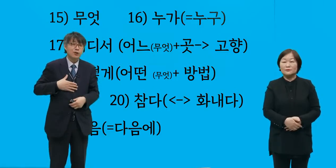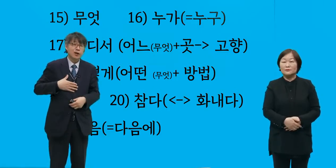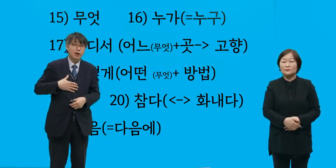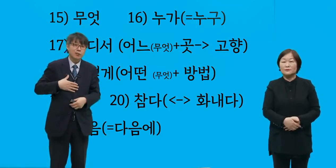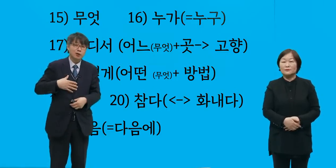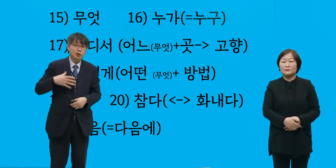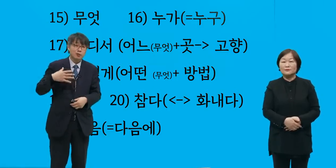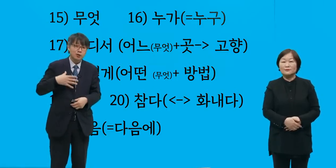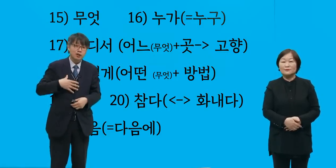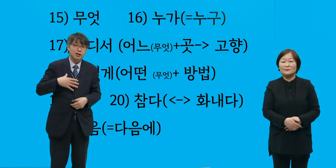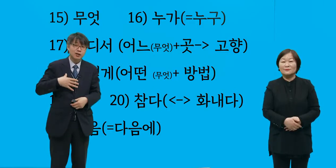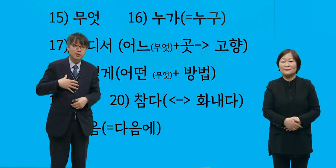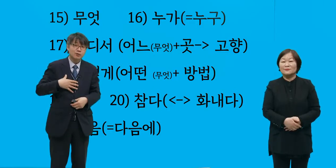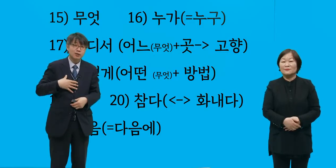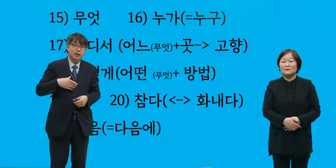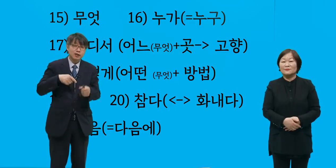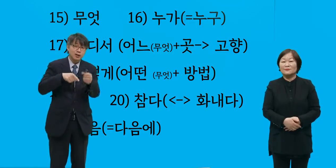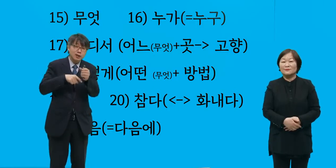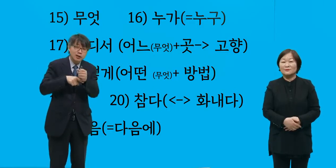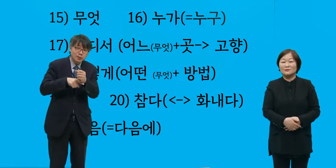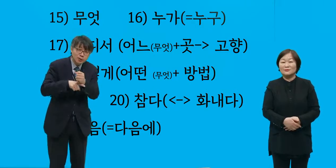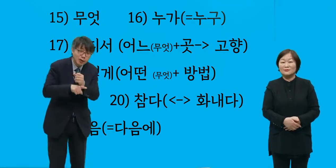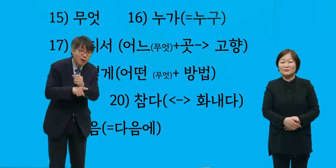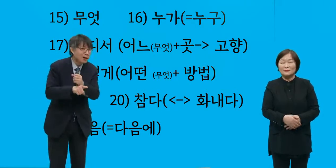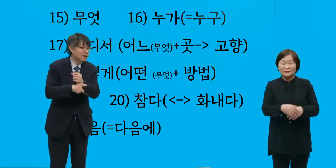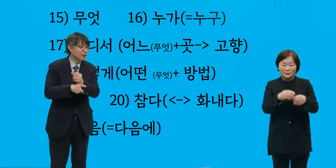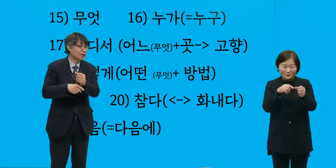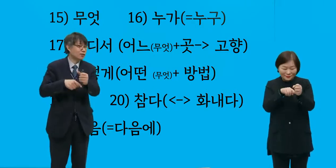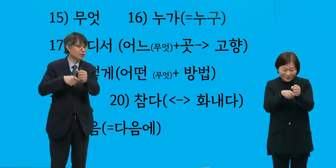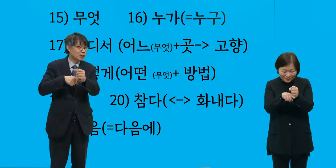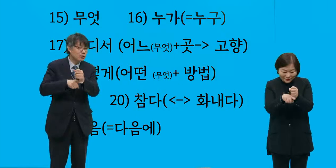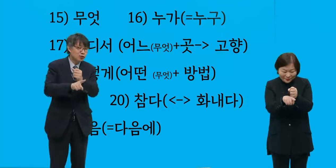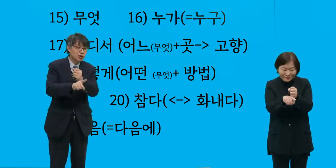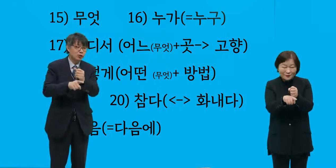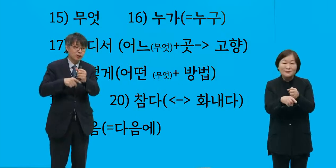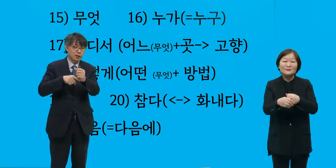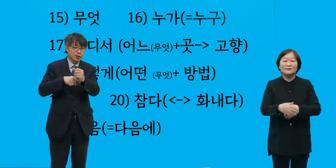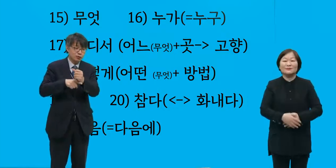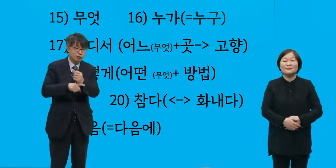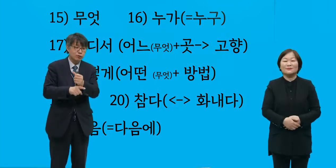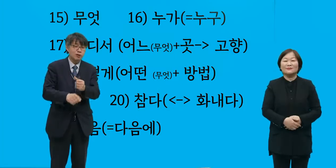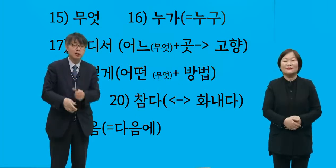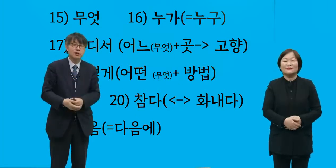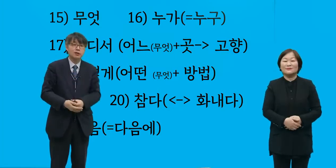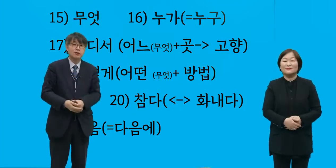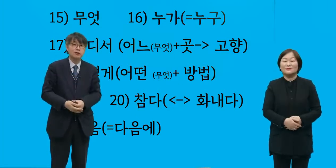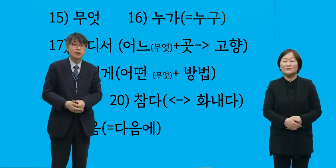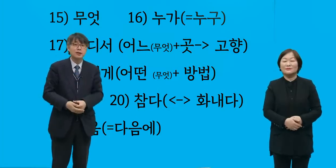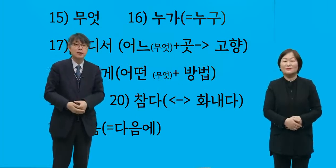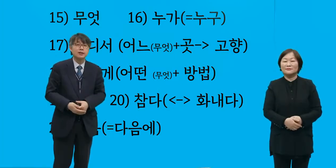저의 뭐 어떤 목적이나 이유는 들어가 봐야 알잖아요. 그래서 이유입니다. 이유. 그래서